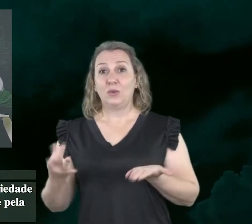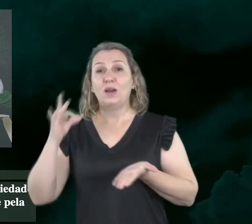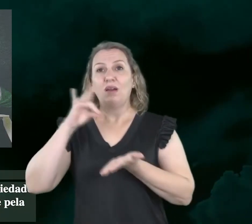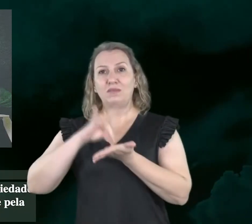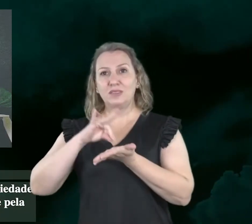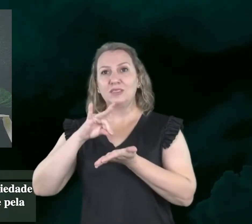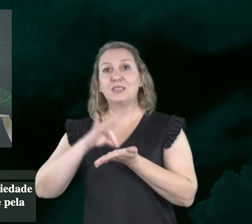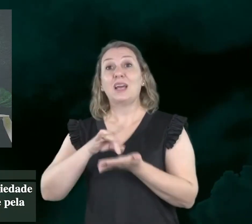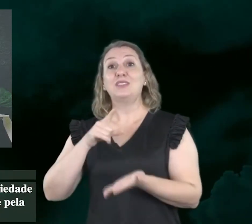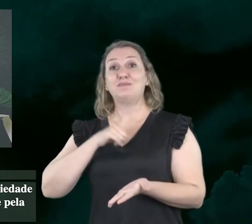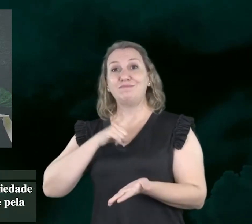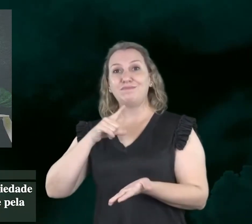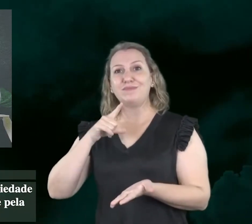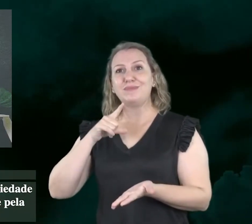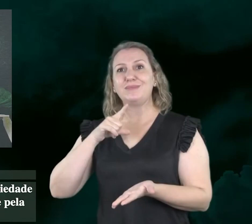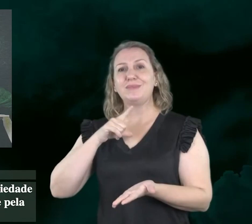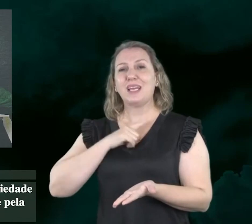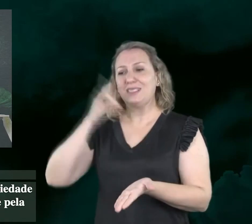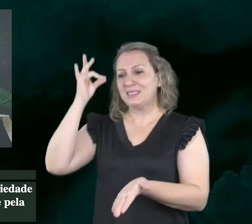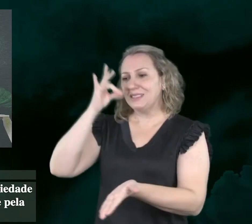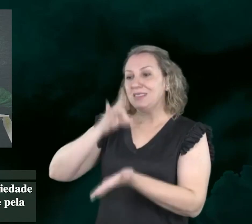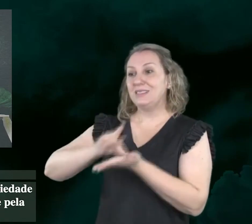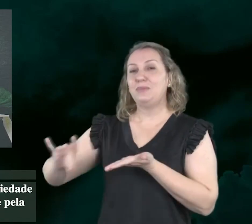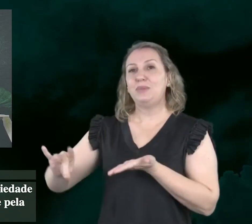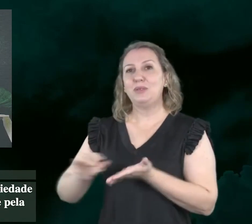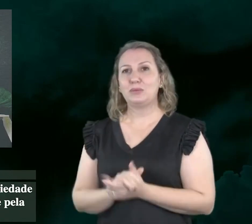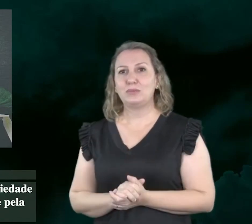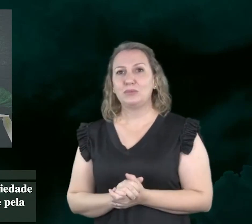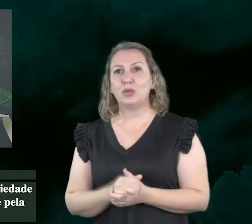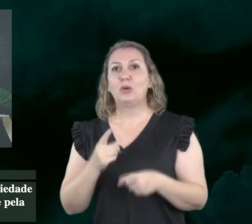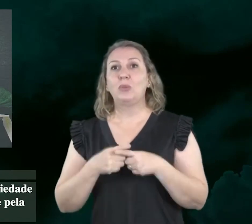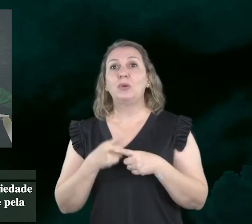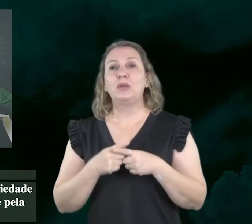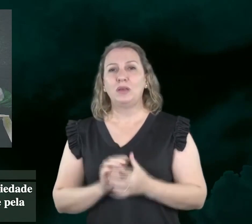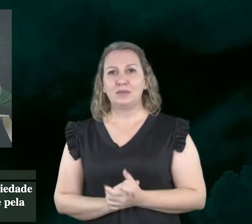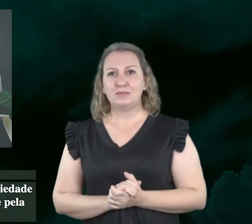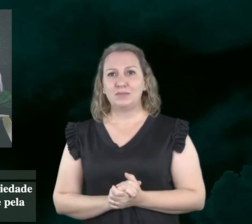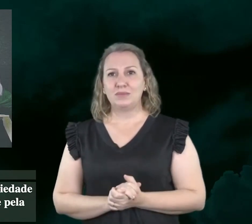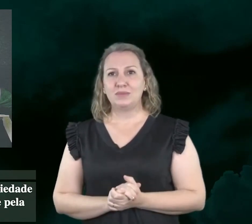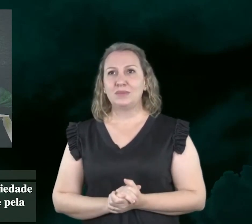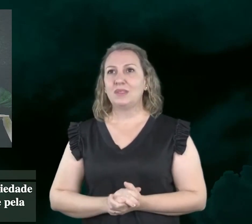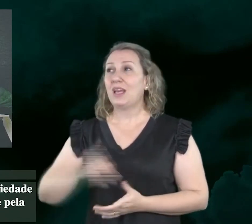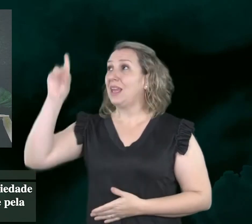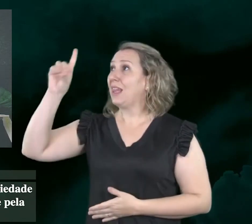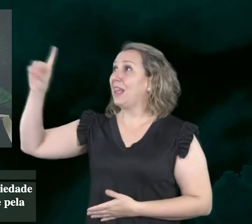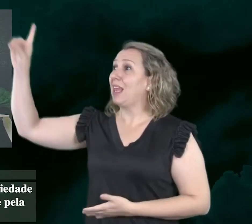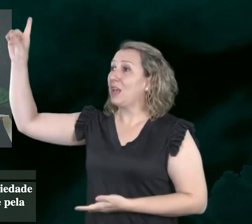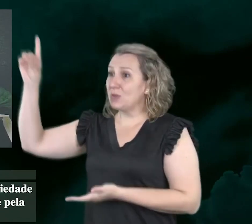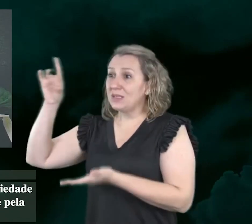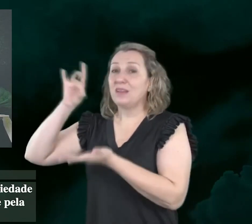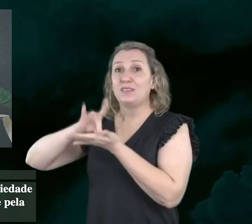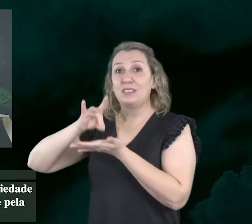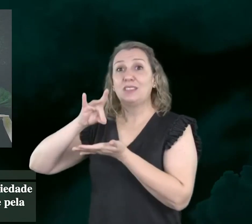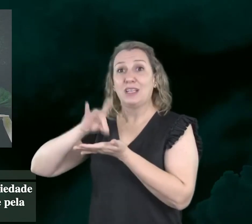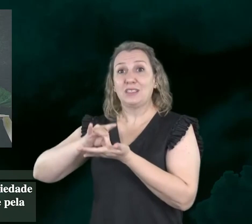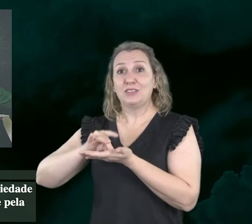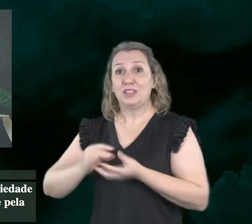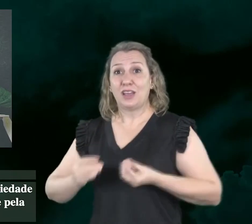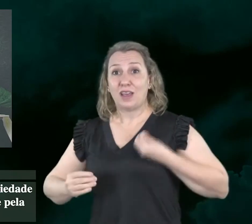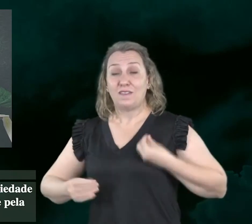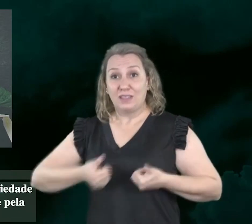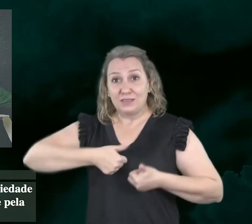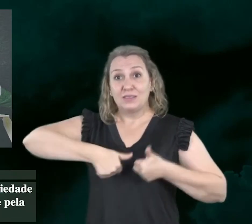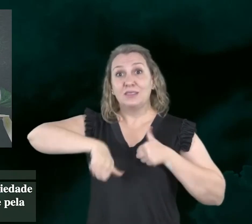se torne a realidade para um homem, Satanás então veio introduzir a injustiça. E